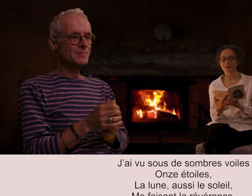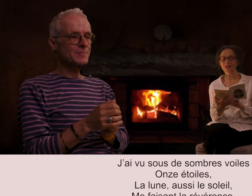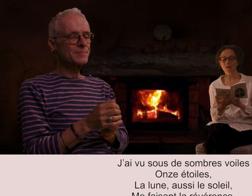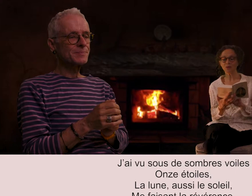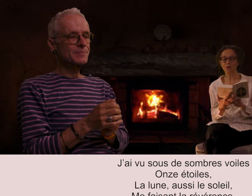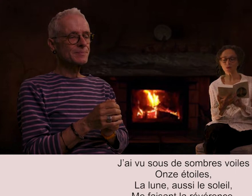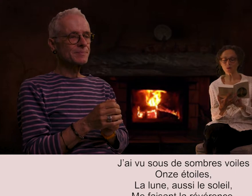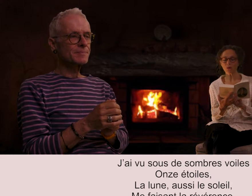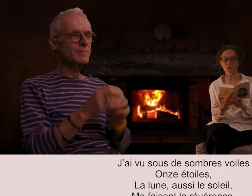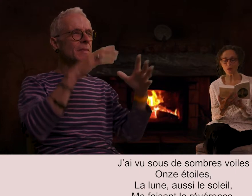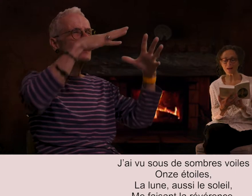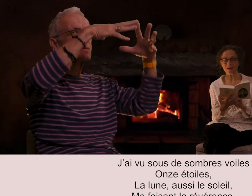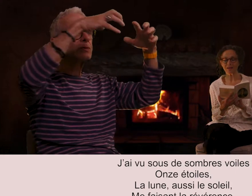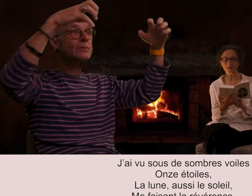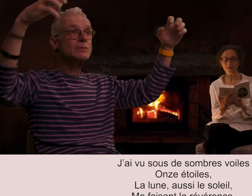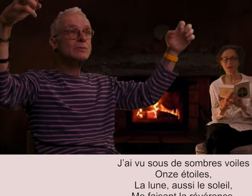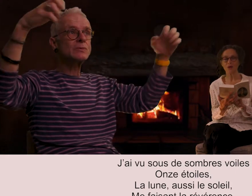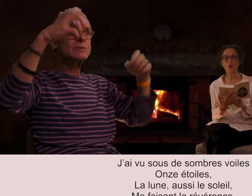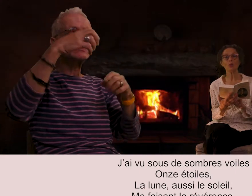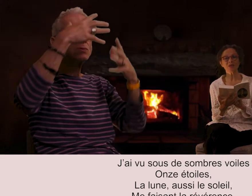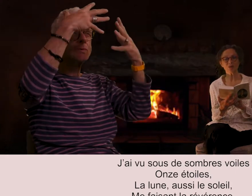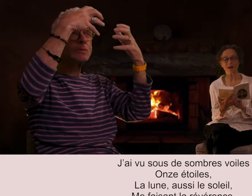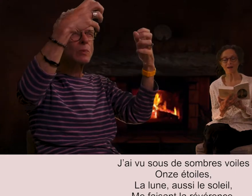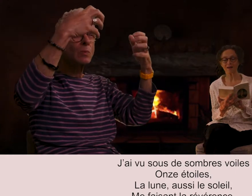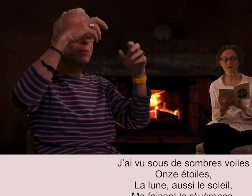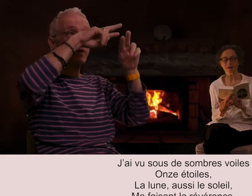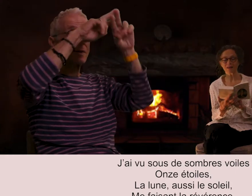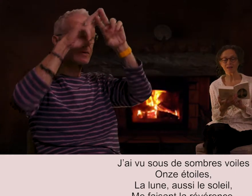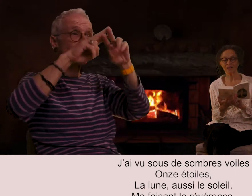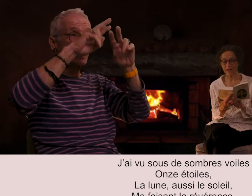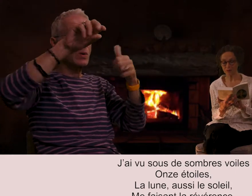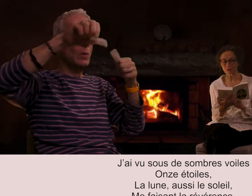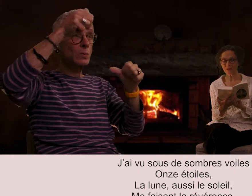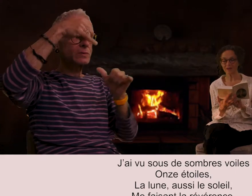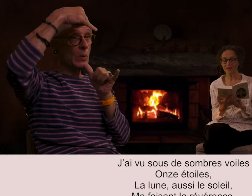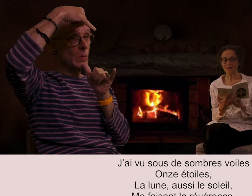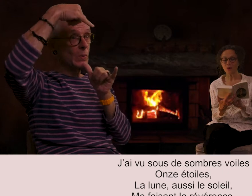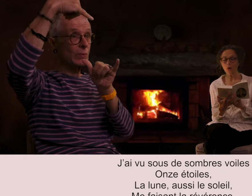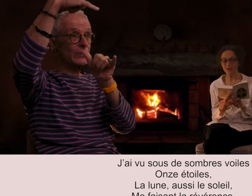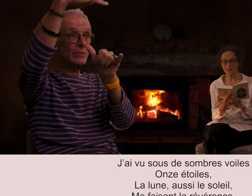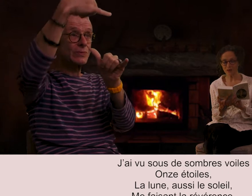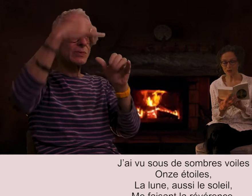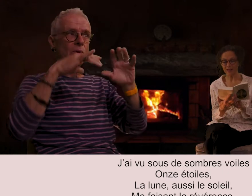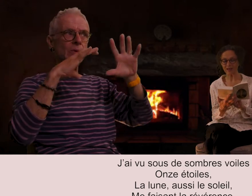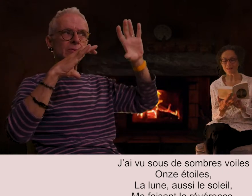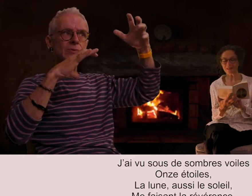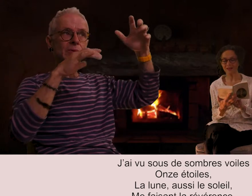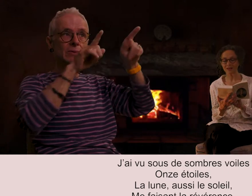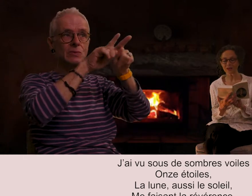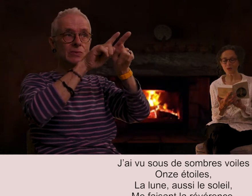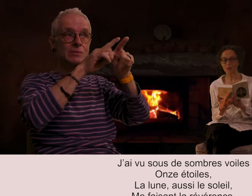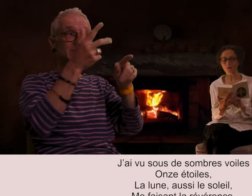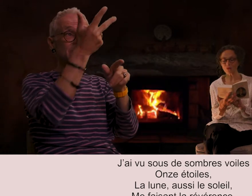J'ai vu sous de sombres voiles onze étoiles, la lune, aussi le soleil,